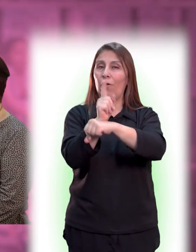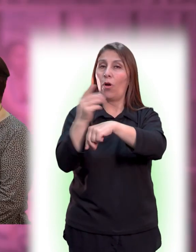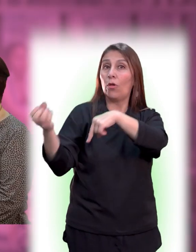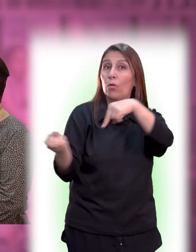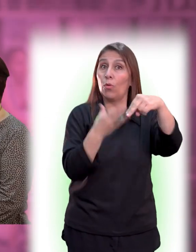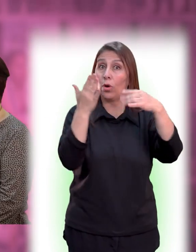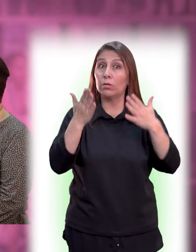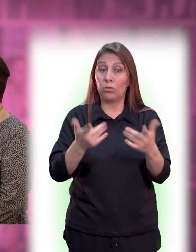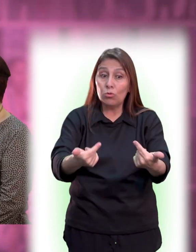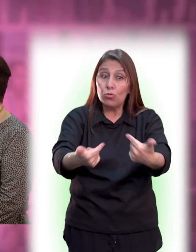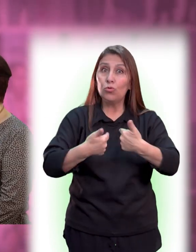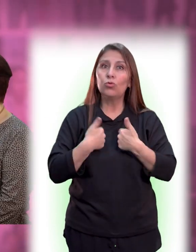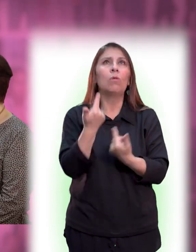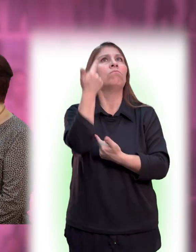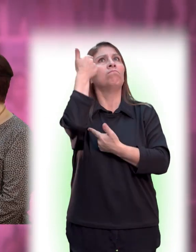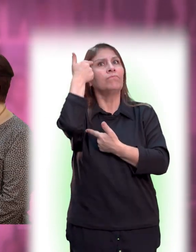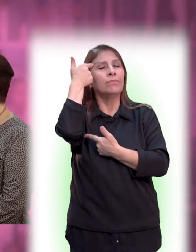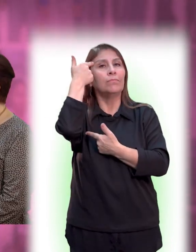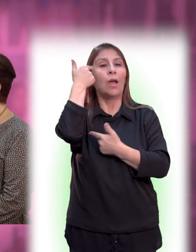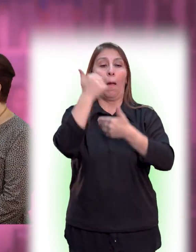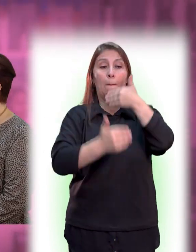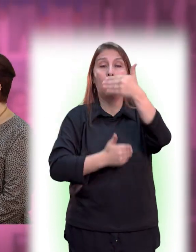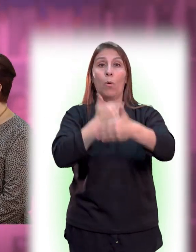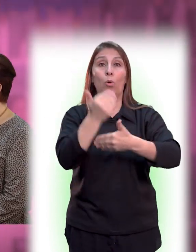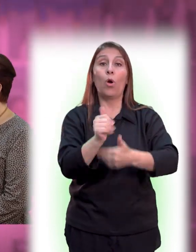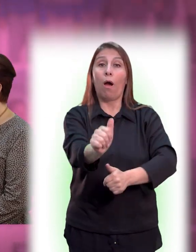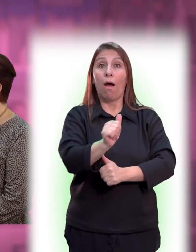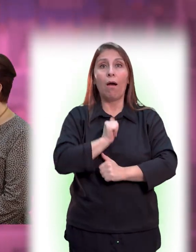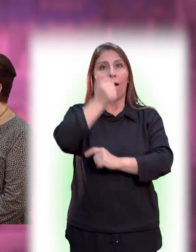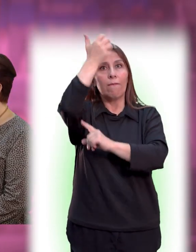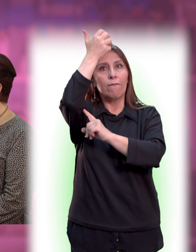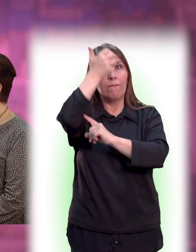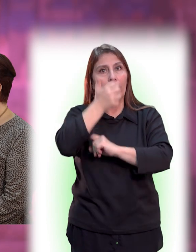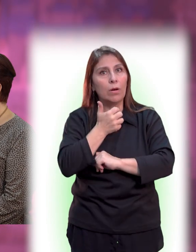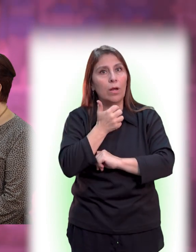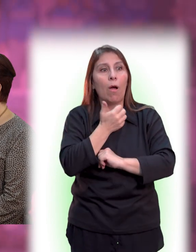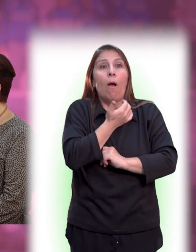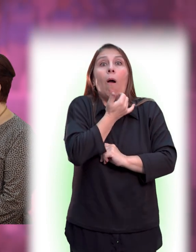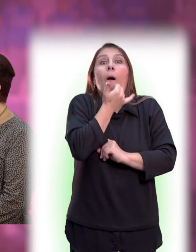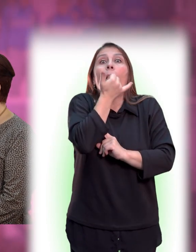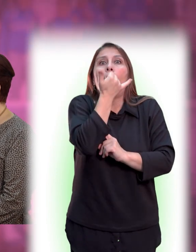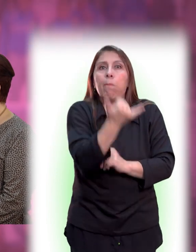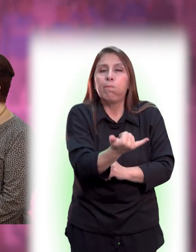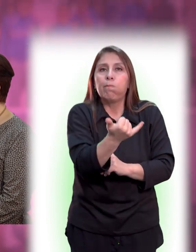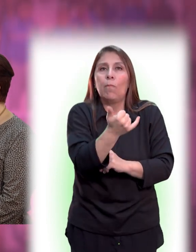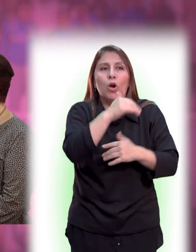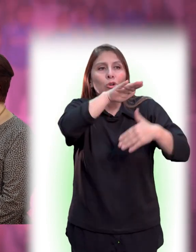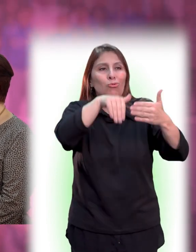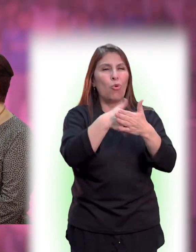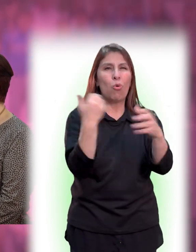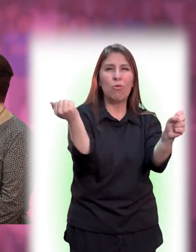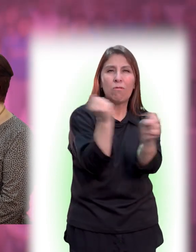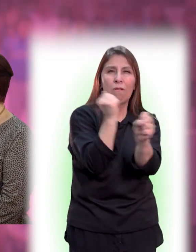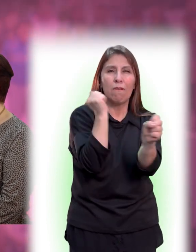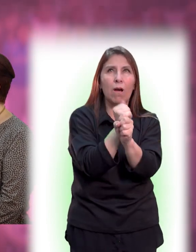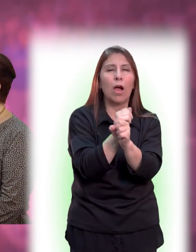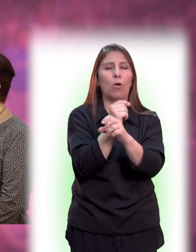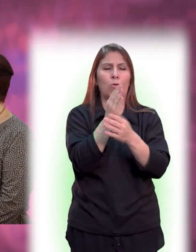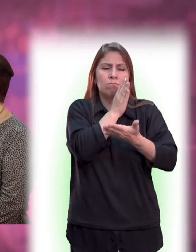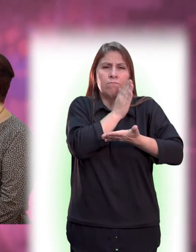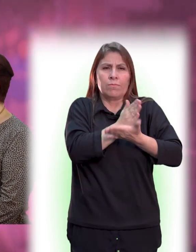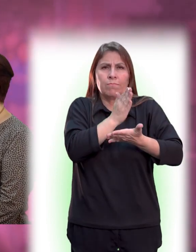que los procesos de autoevaluación, en donde hay todo un ejercicio